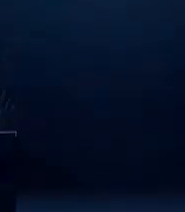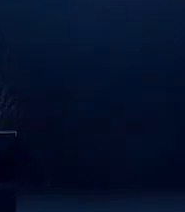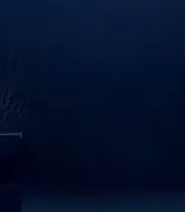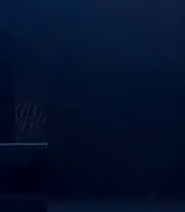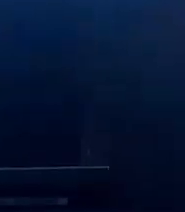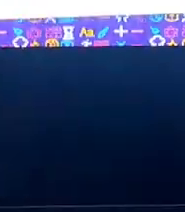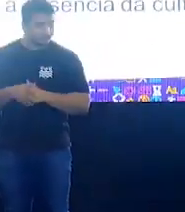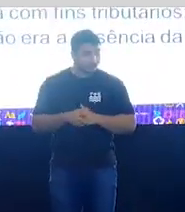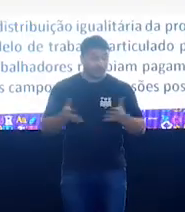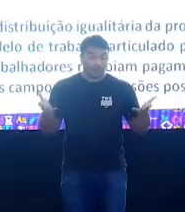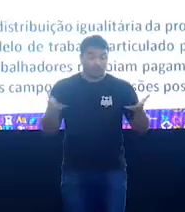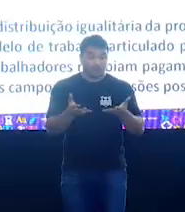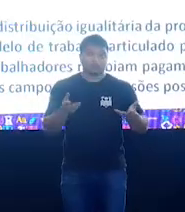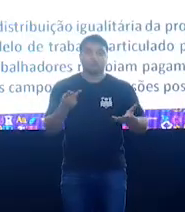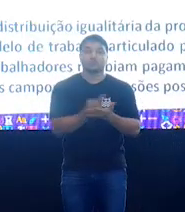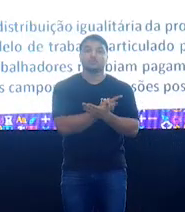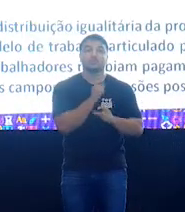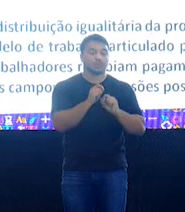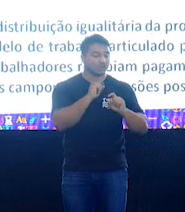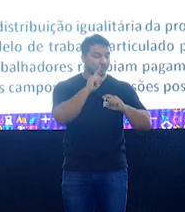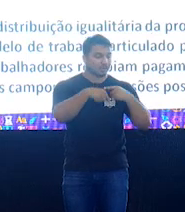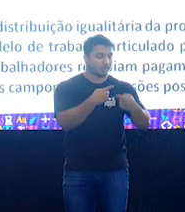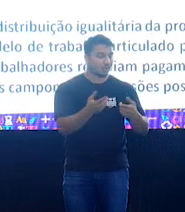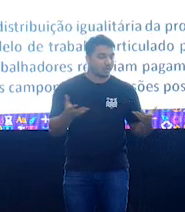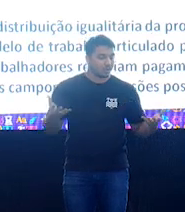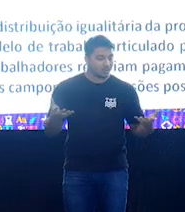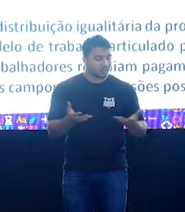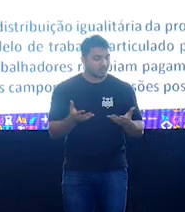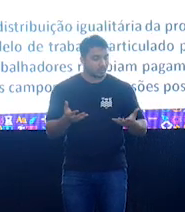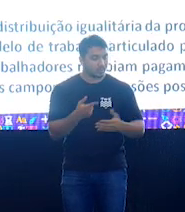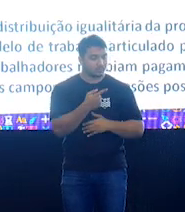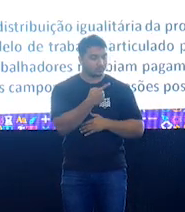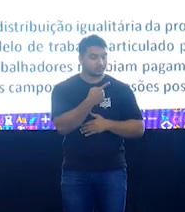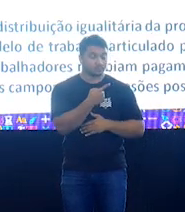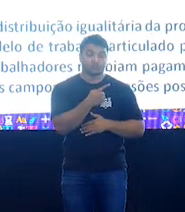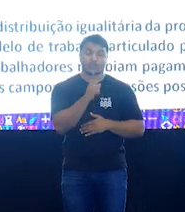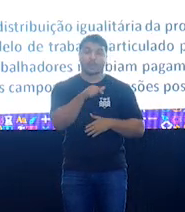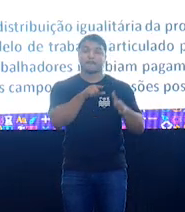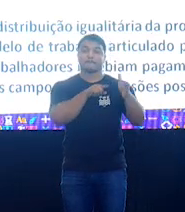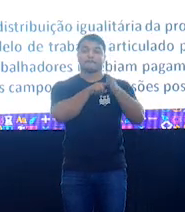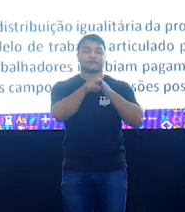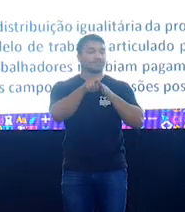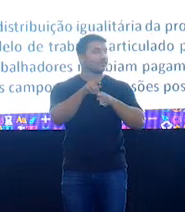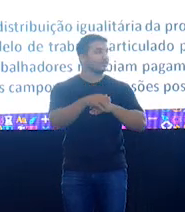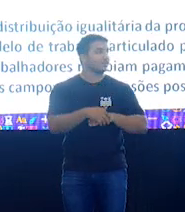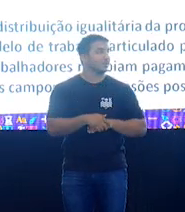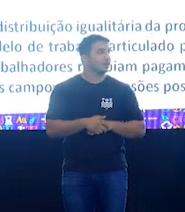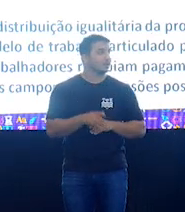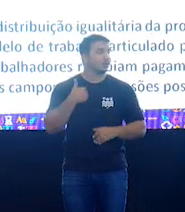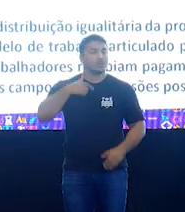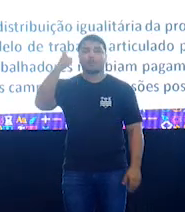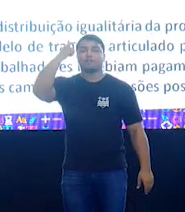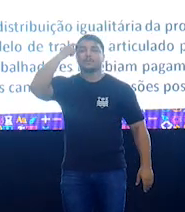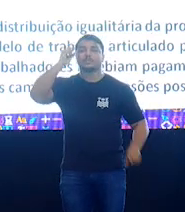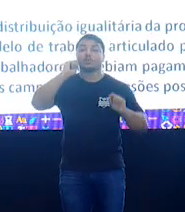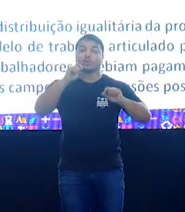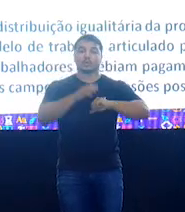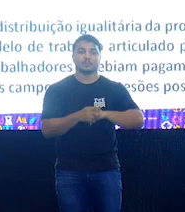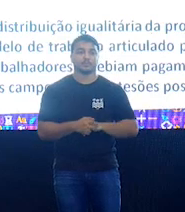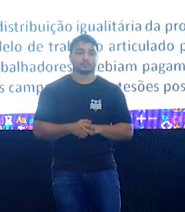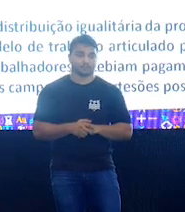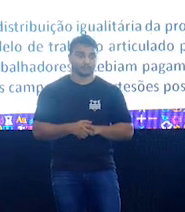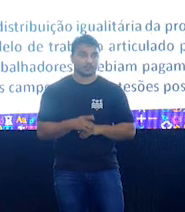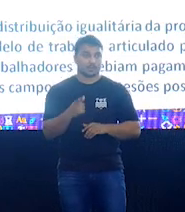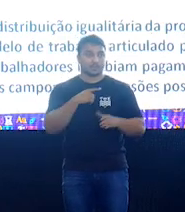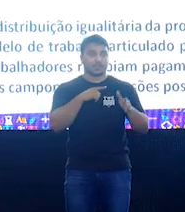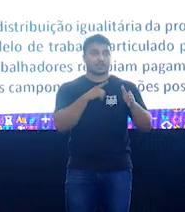acontecer? O que vai acontecer é que nós chegamos numa questão. Eu estou pensando em fazer o seguinte.